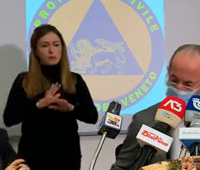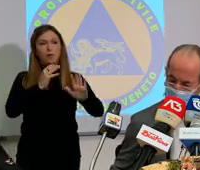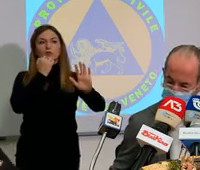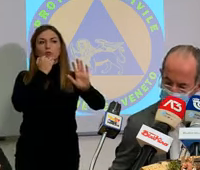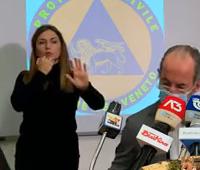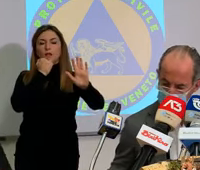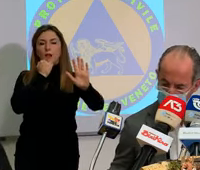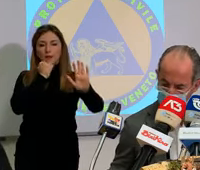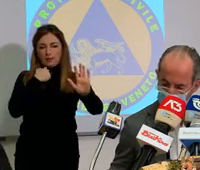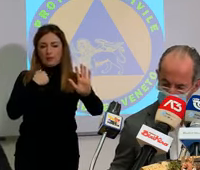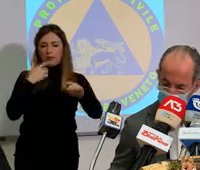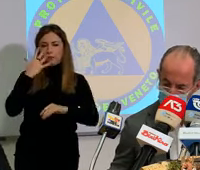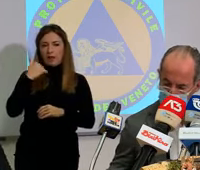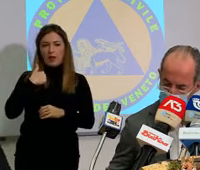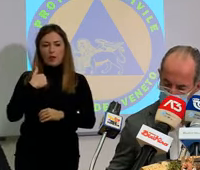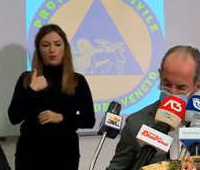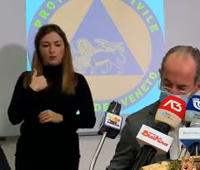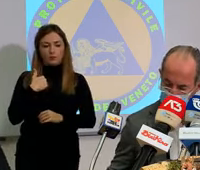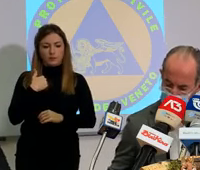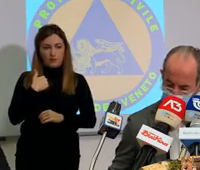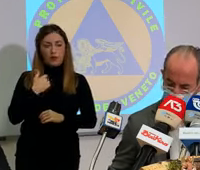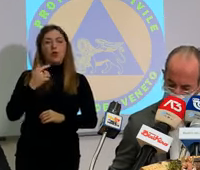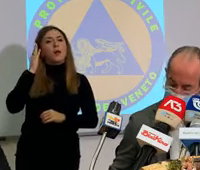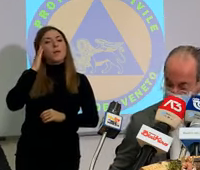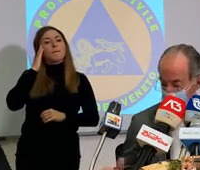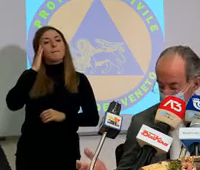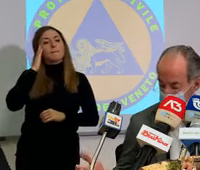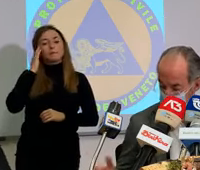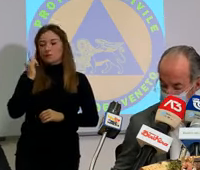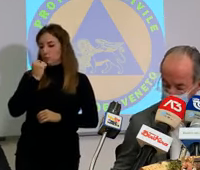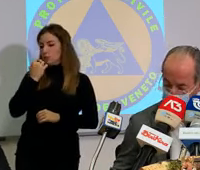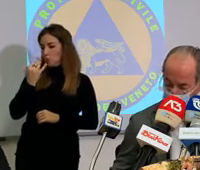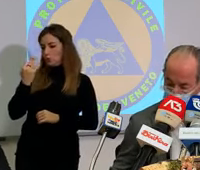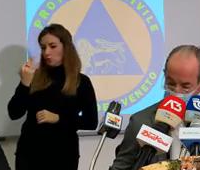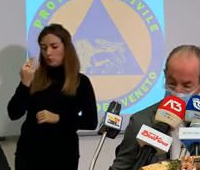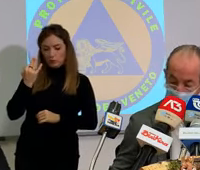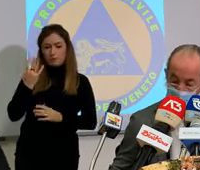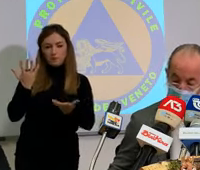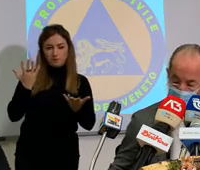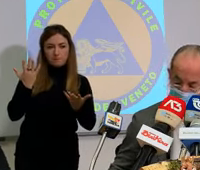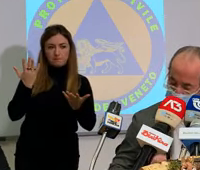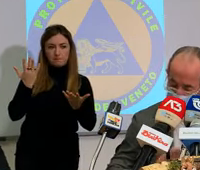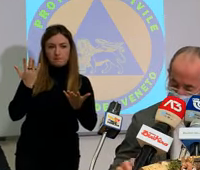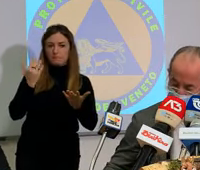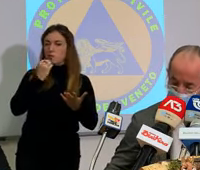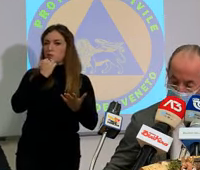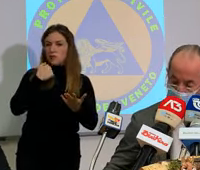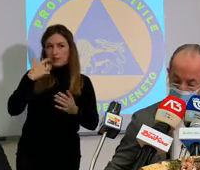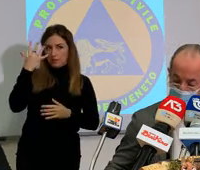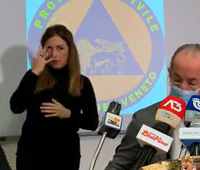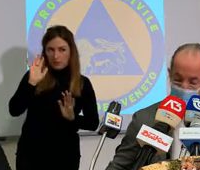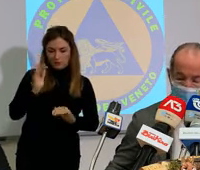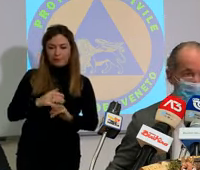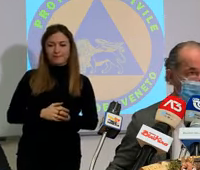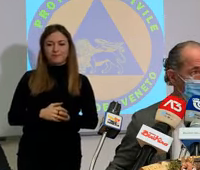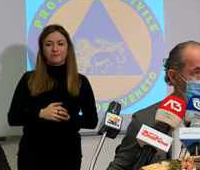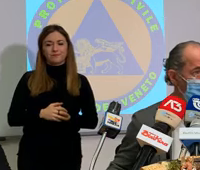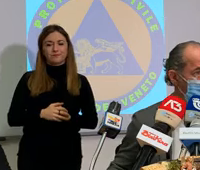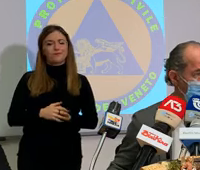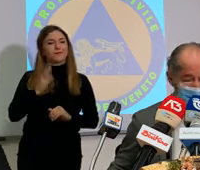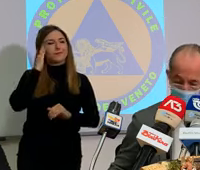ah scusate se ho fatto io né errore porti detto assemblea giustamente adesso nessun più di tralci lla scusate ho fatto un errore allora i